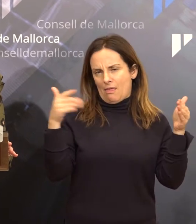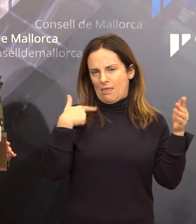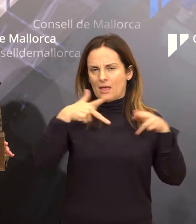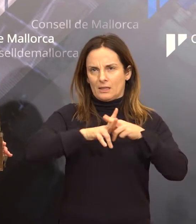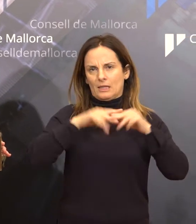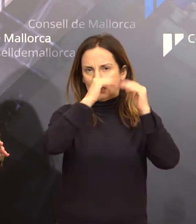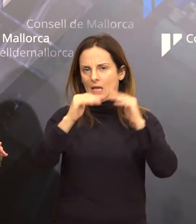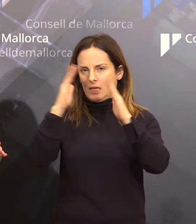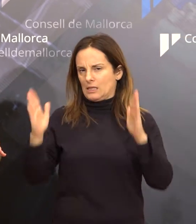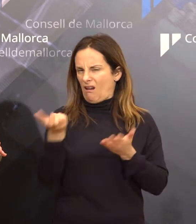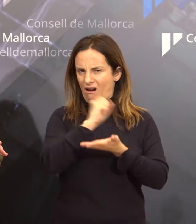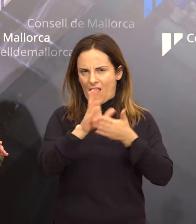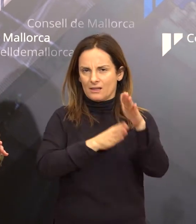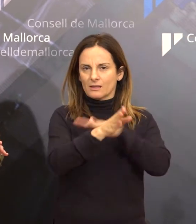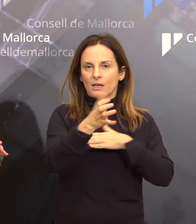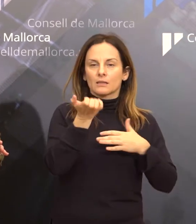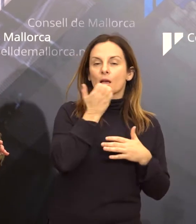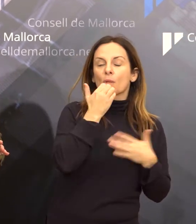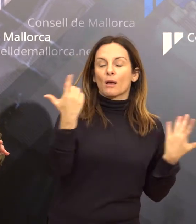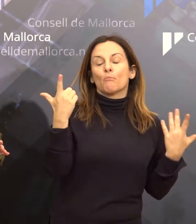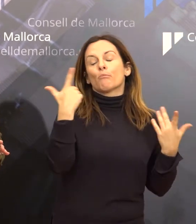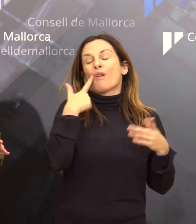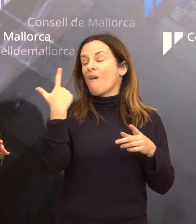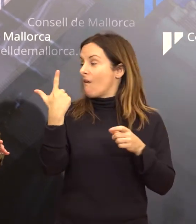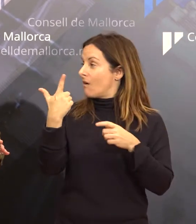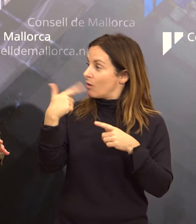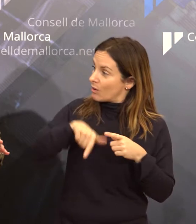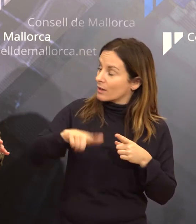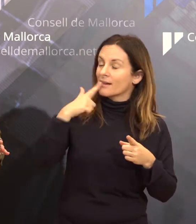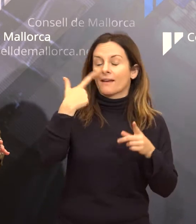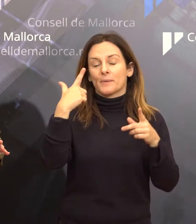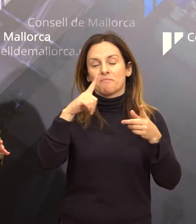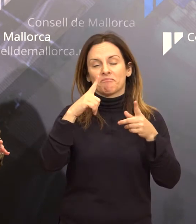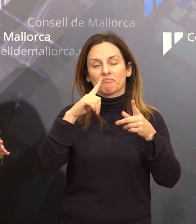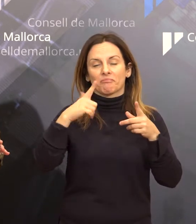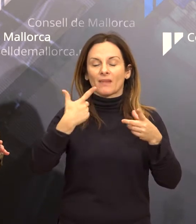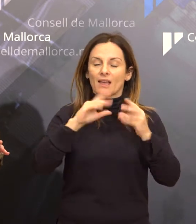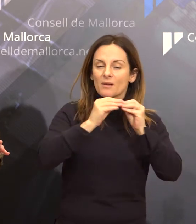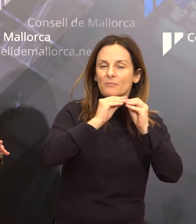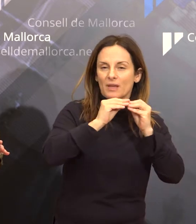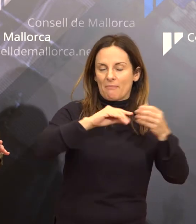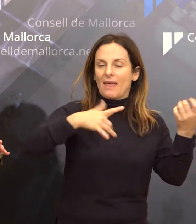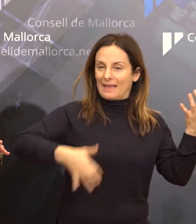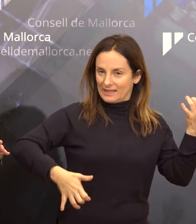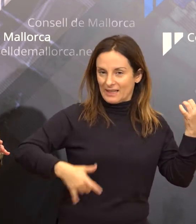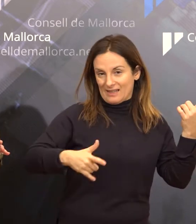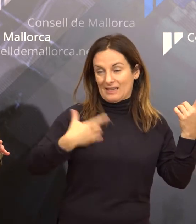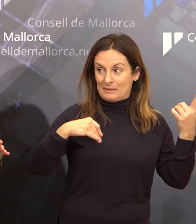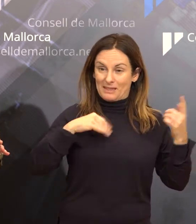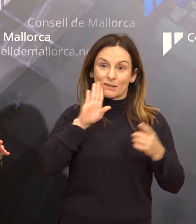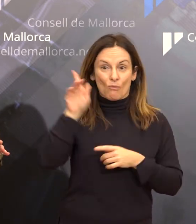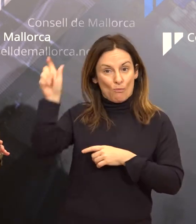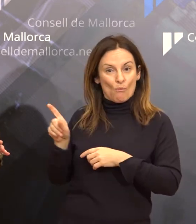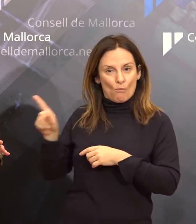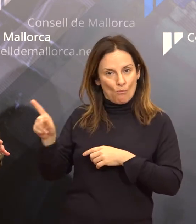artesanos como por ejemplo el útil ante morales que voy a acompañar y cubrirá tutoría de construcción de guitarras pueden tener